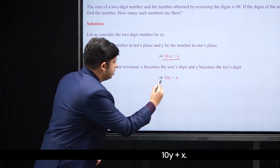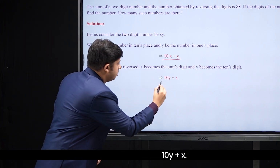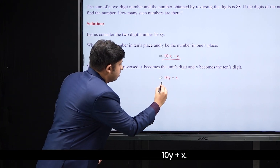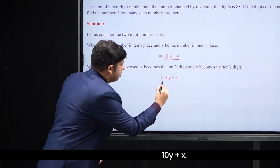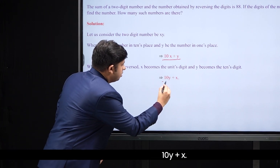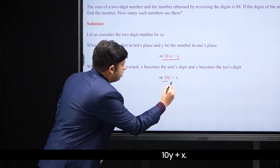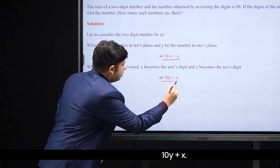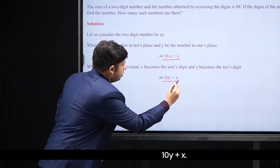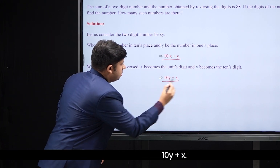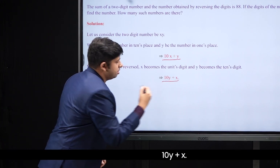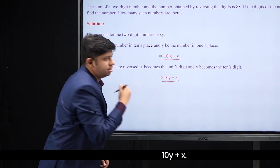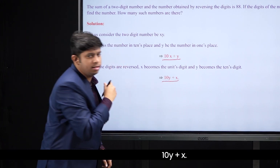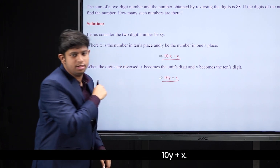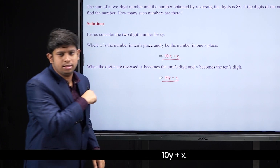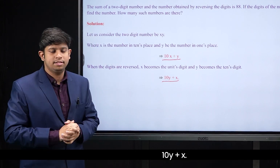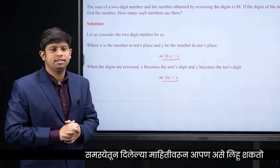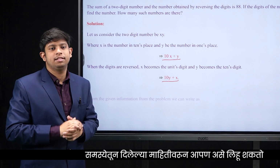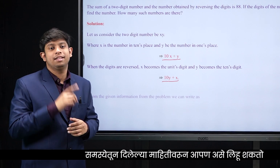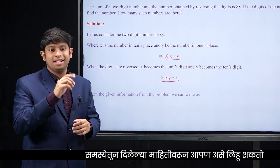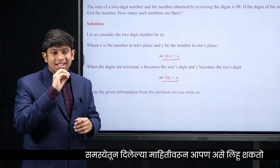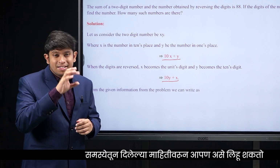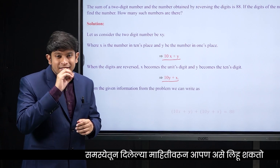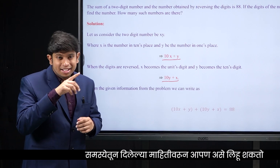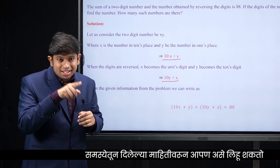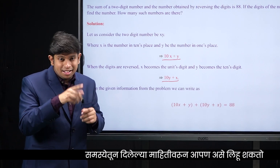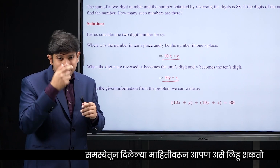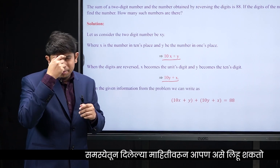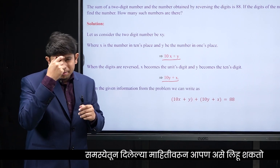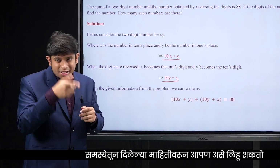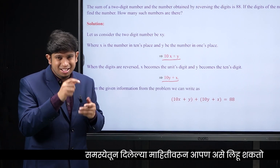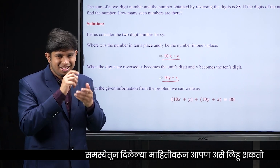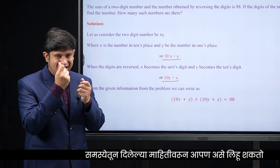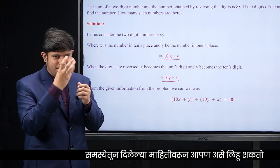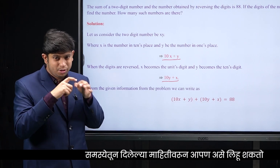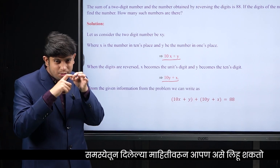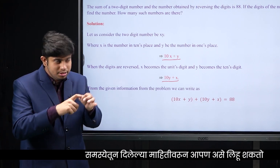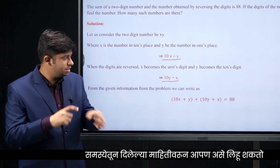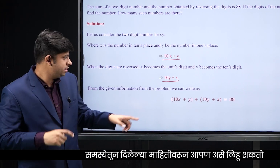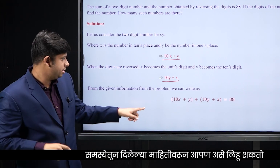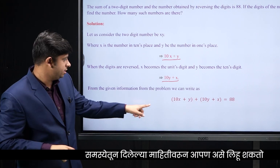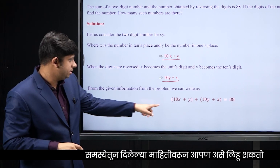10y अधिक x आहे. समस्येतून दिलेल्या माहितीवरून आपण असे लिहू शकतो.